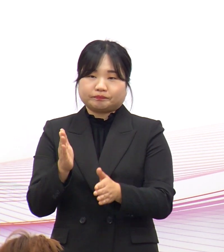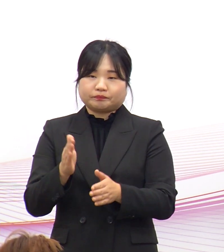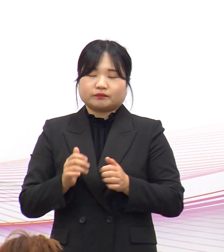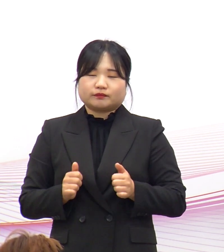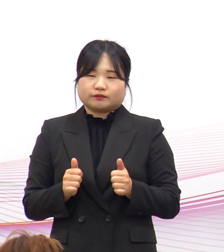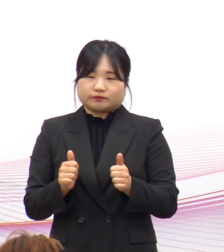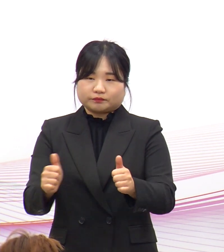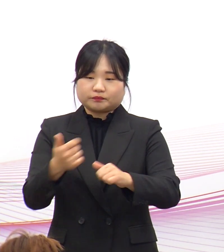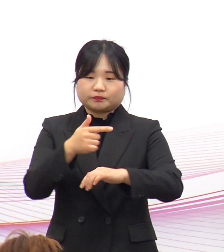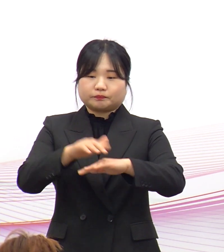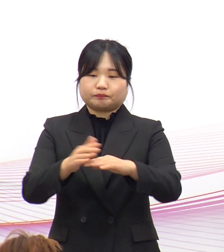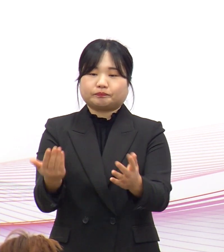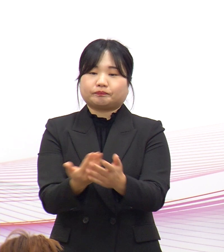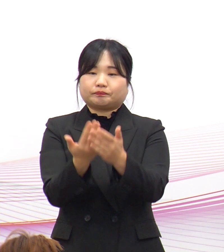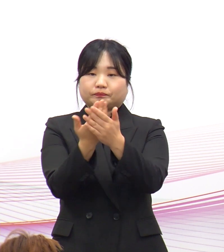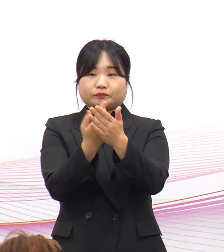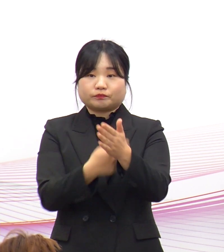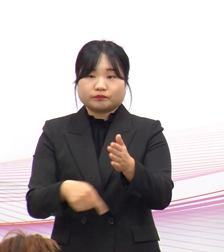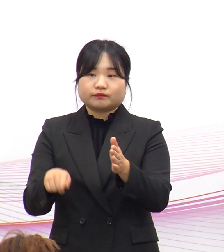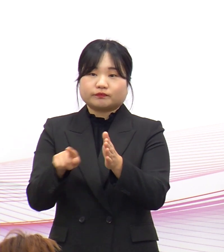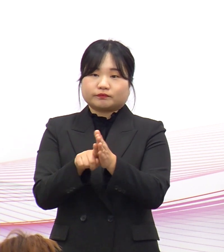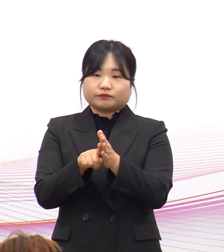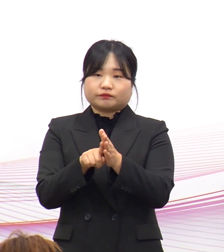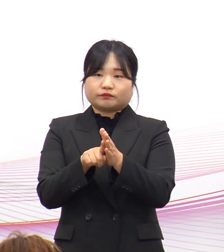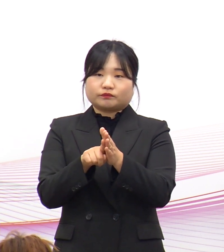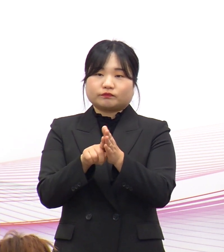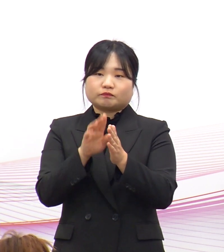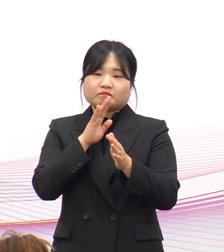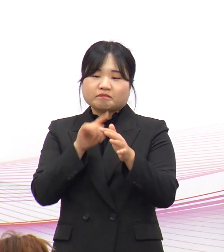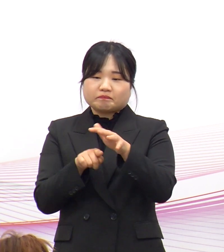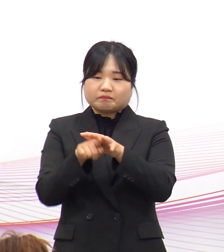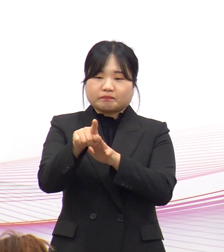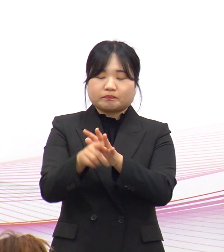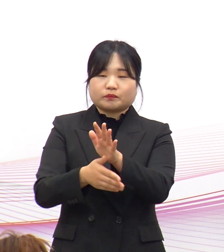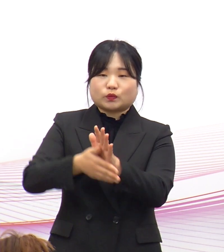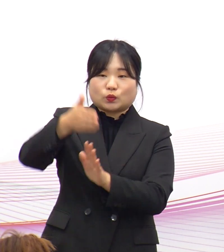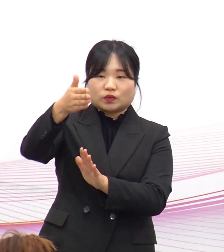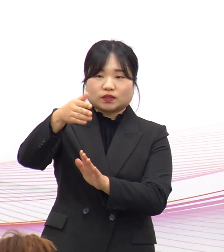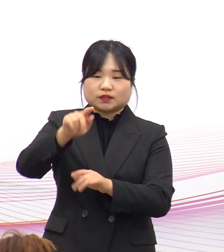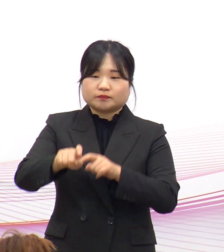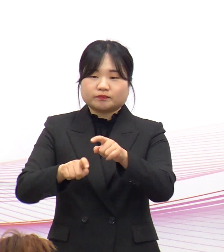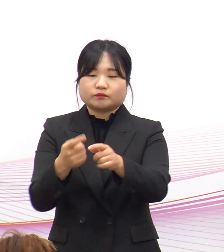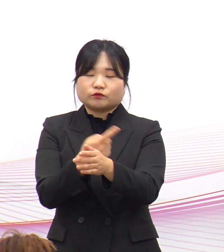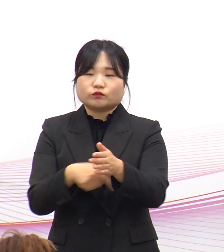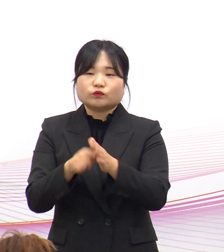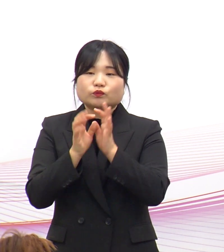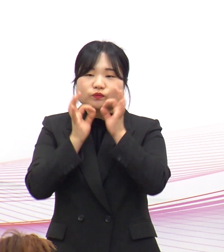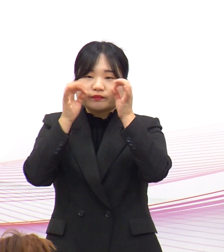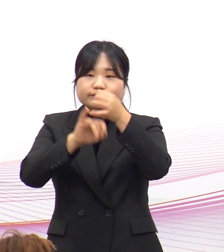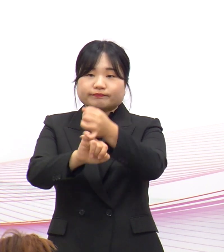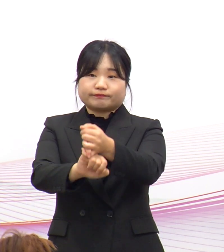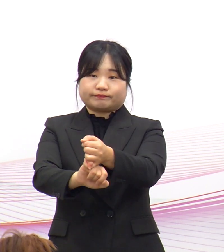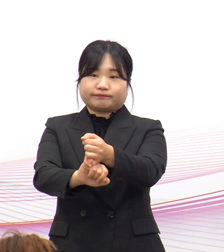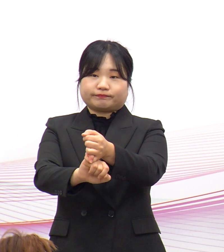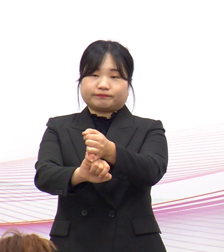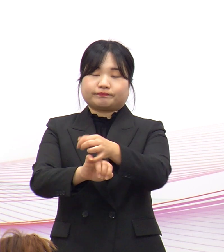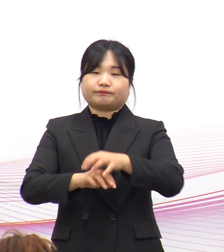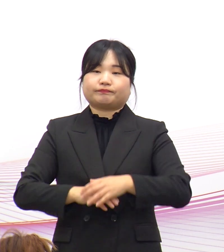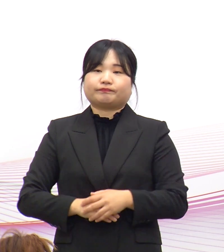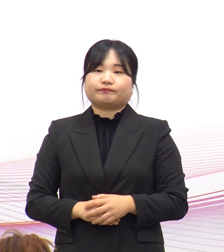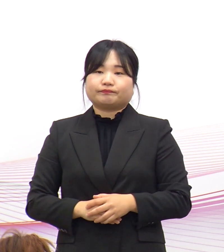이 대전시의 발전을 위해서 초인류 도시 실현을 위해서 최선을 다하겠다는 말씀 드리겠습니다.